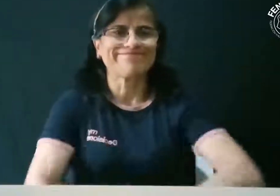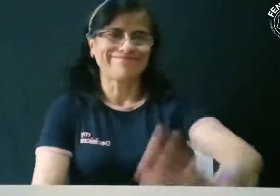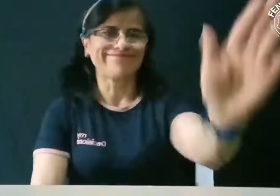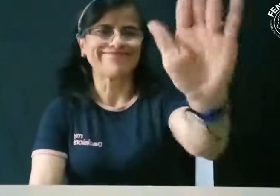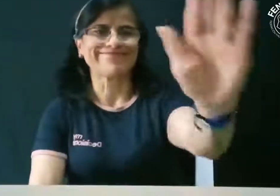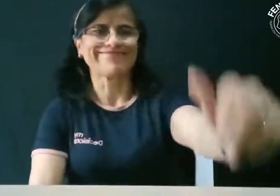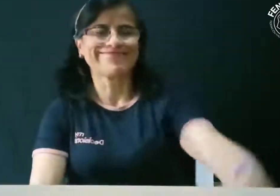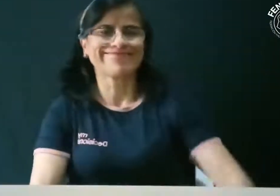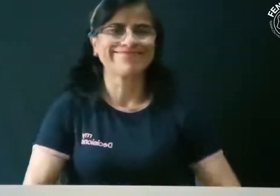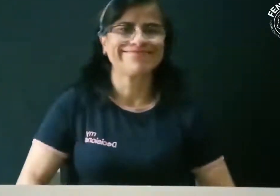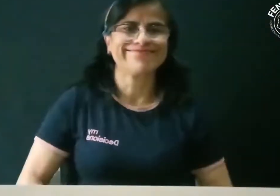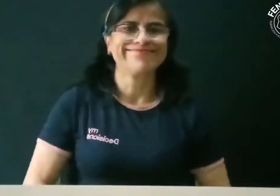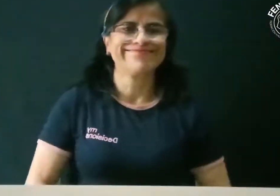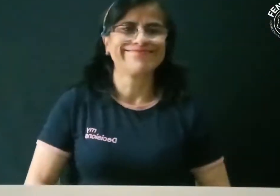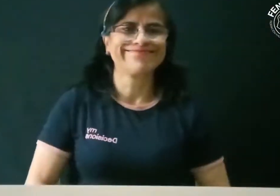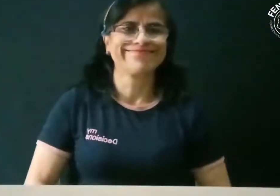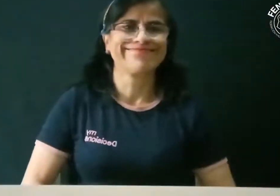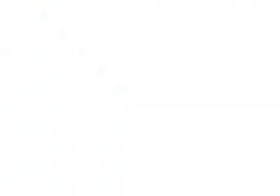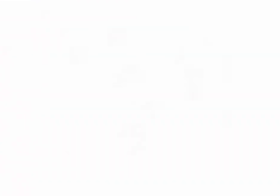gracias un abrazo hasta pronto